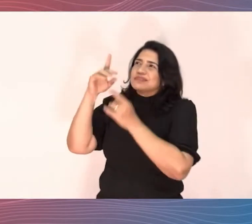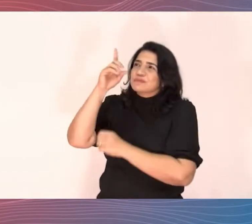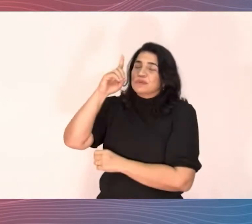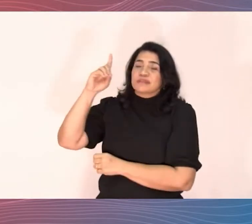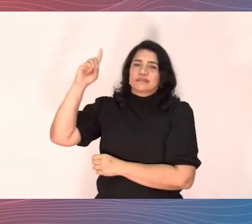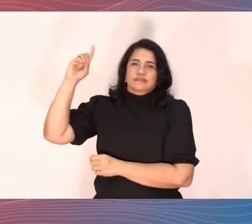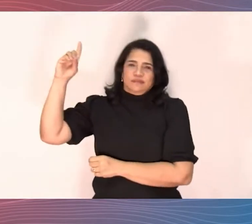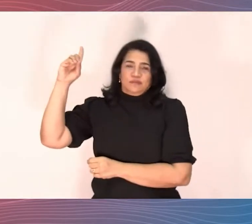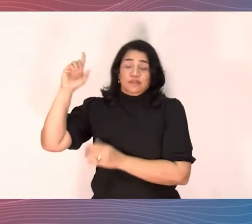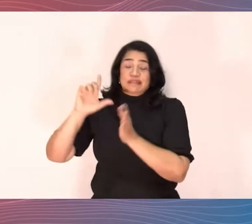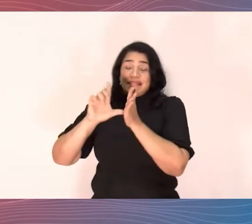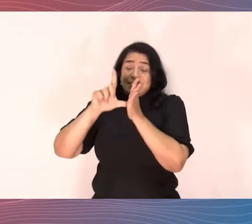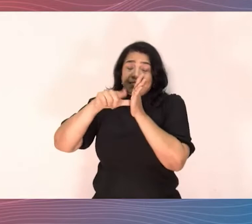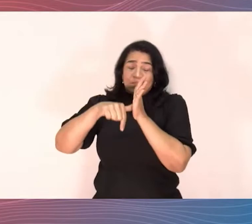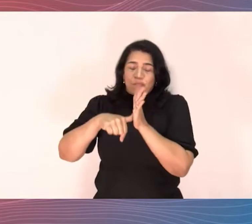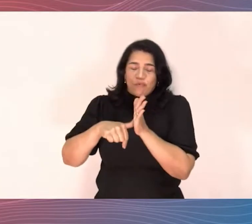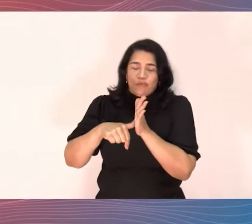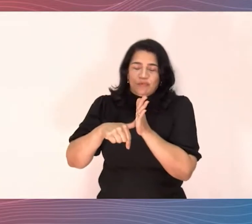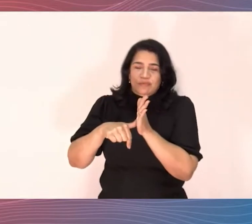E essa